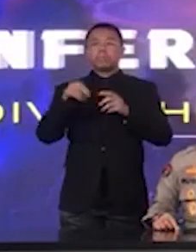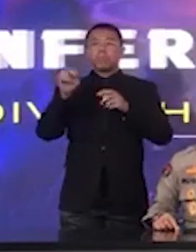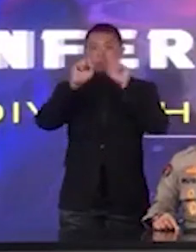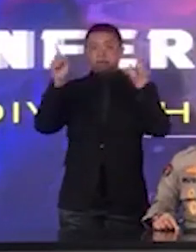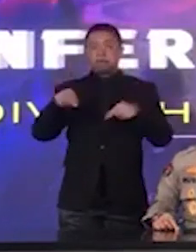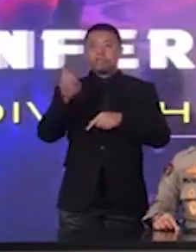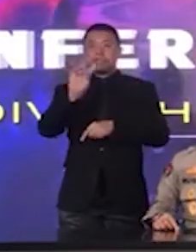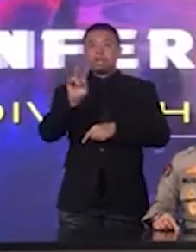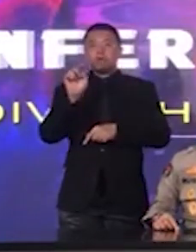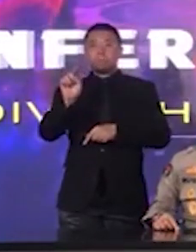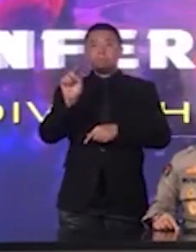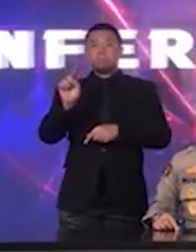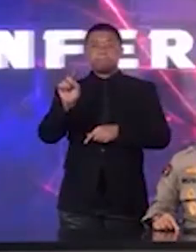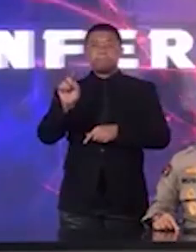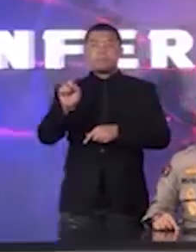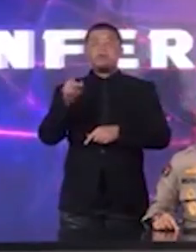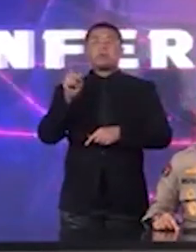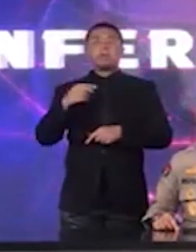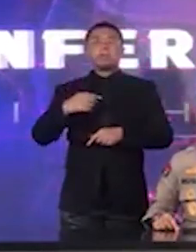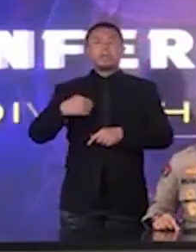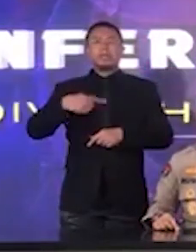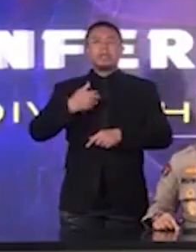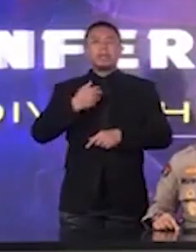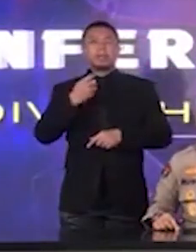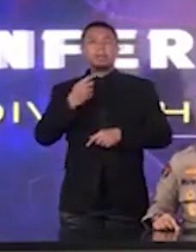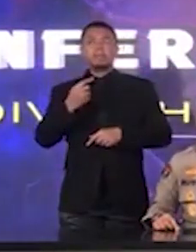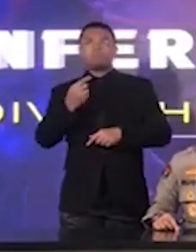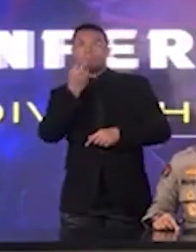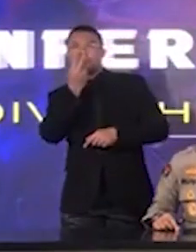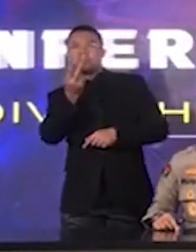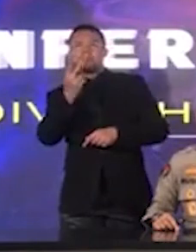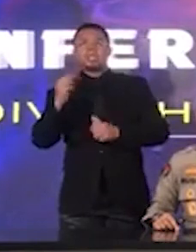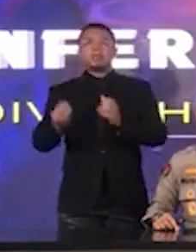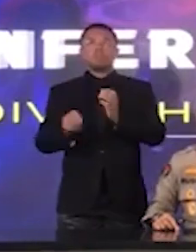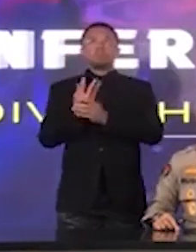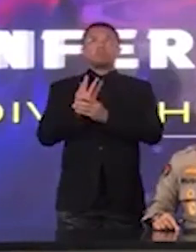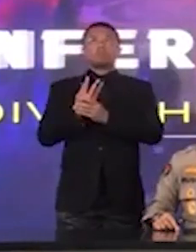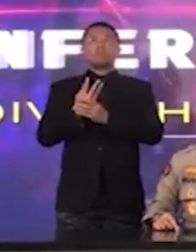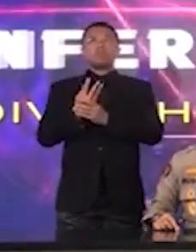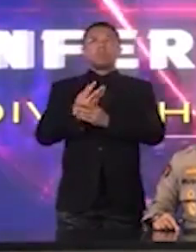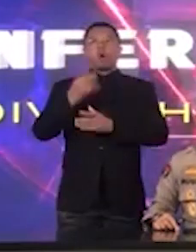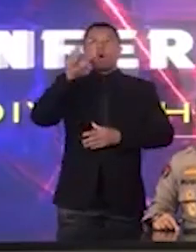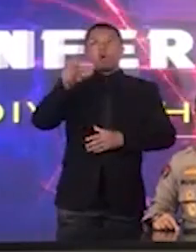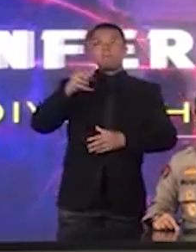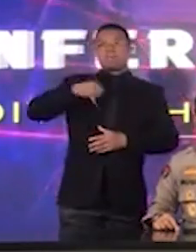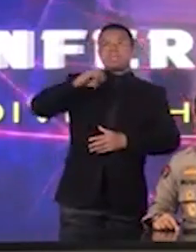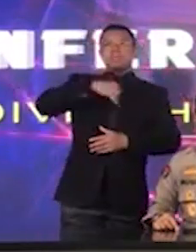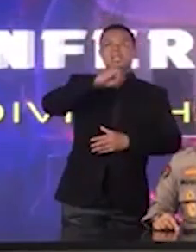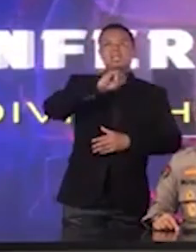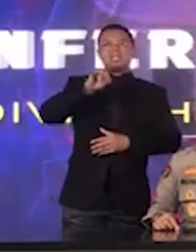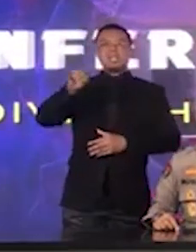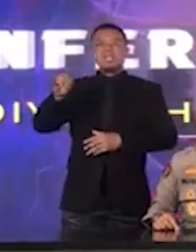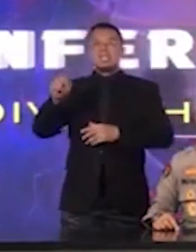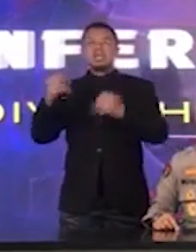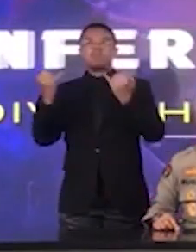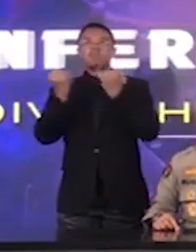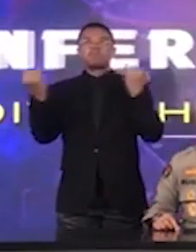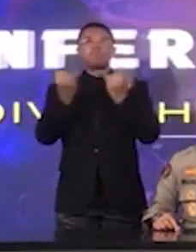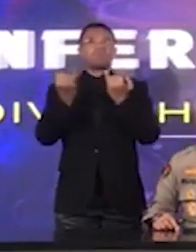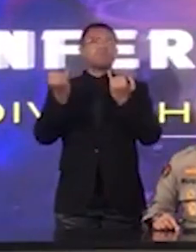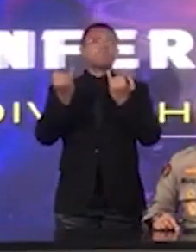video tersebut dapat menimbulkan rasa kebencian, rasa